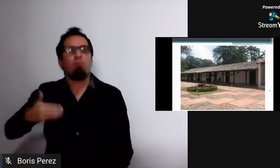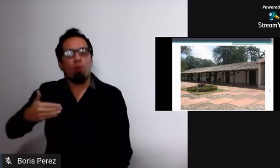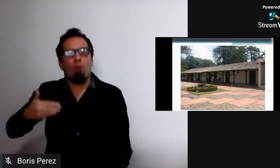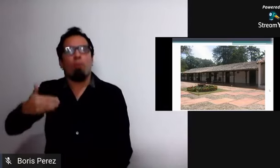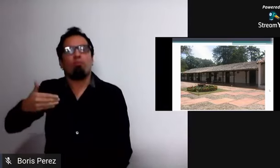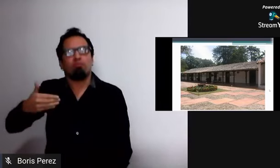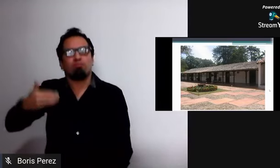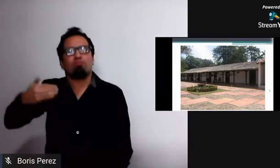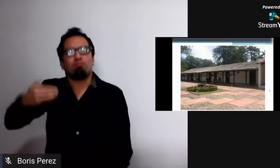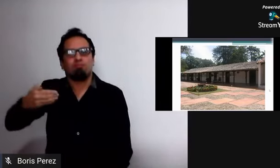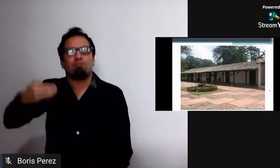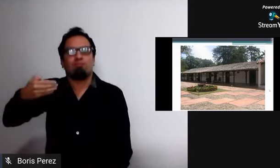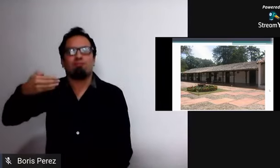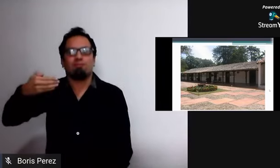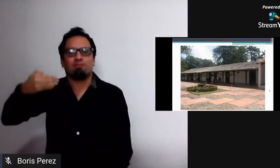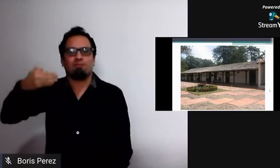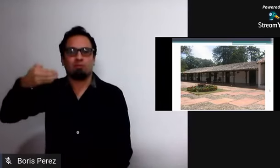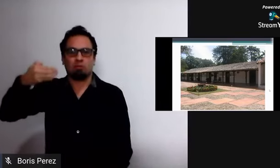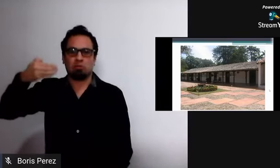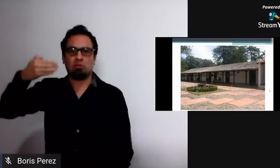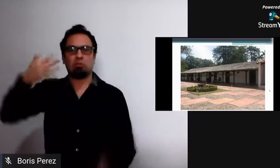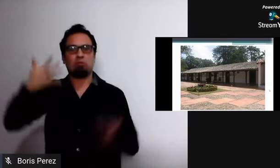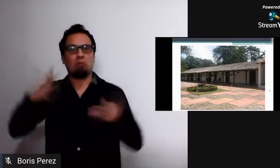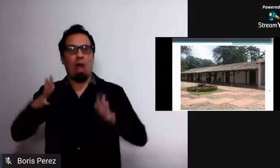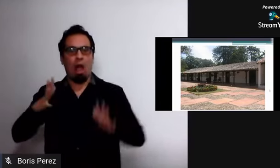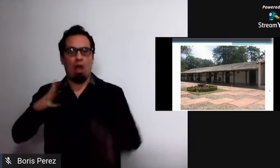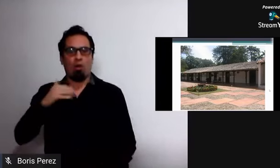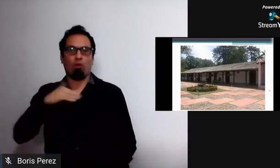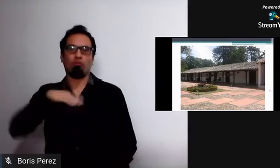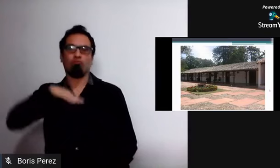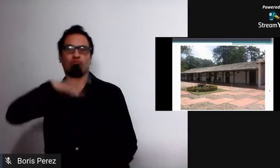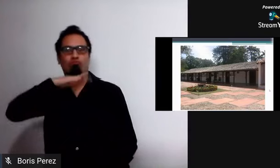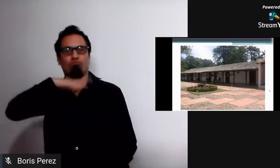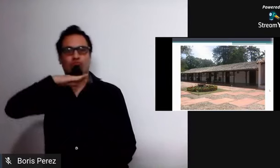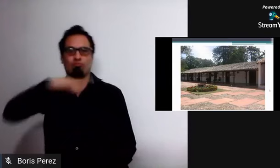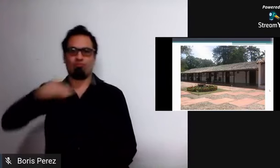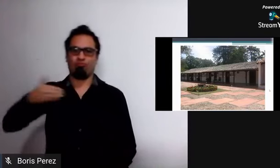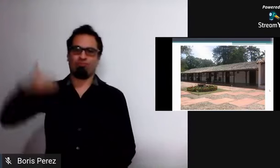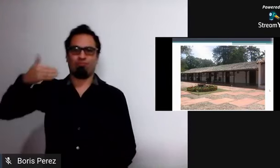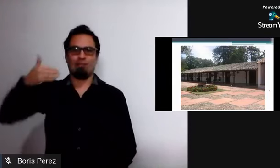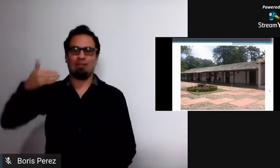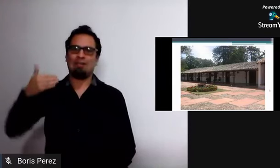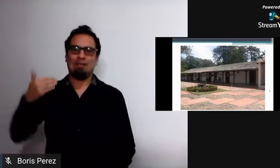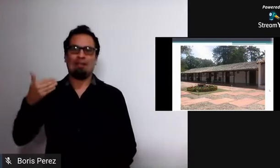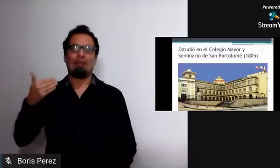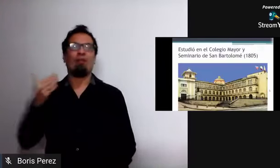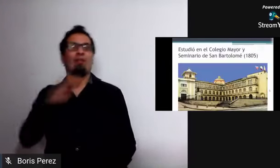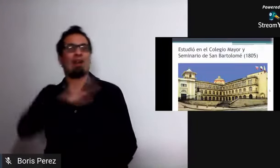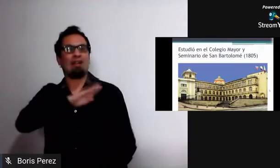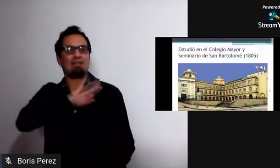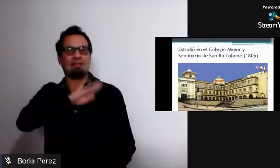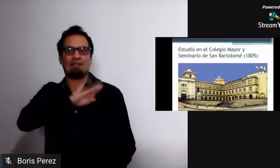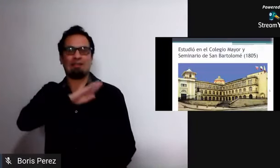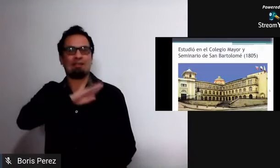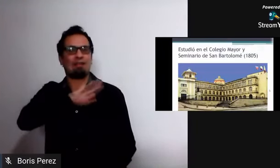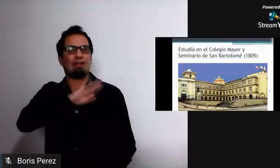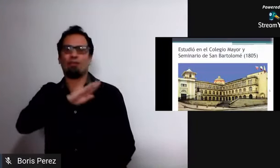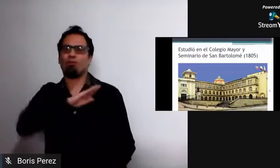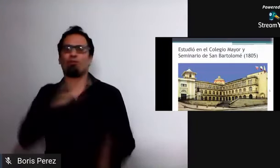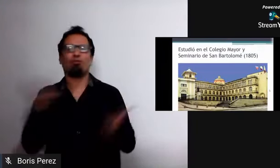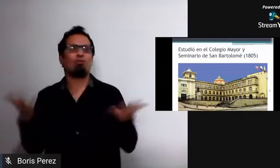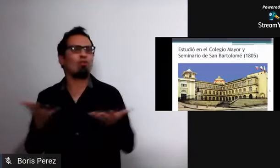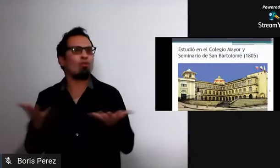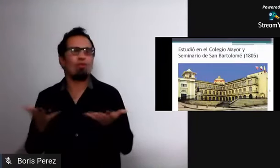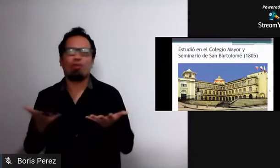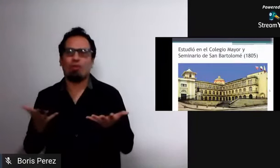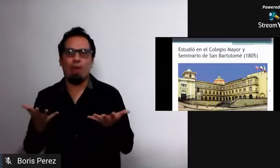personaje. Como les decía anteriormente, Francisco José de Paula Santander nació y creció en este municipio, pero